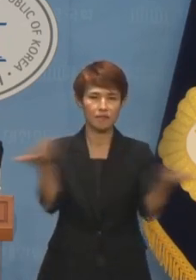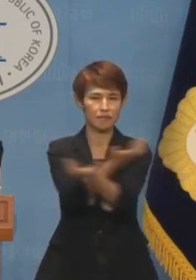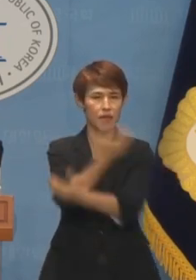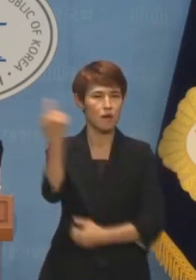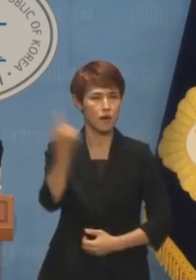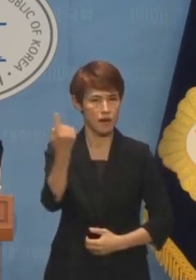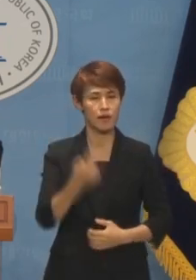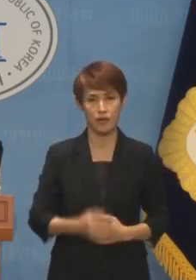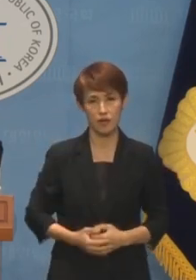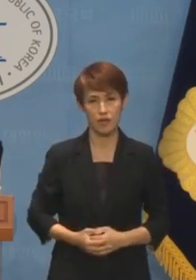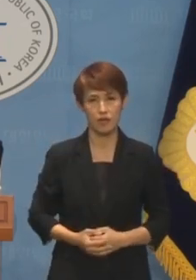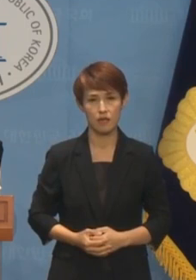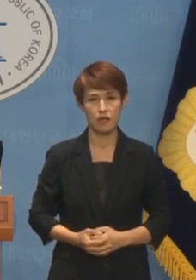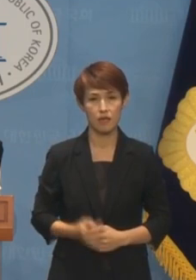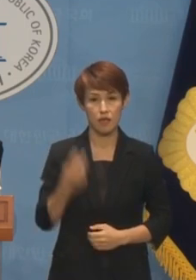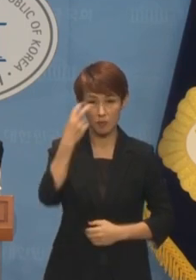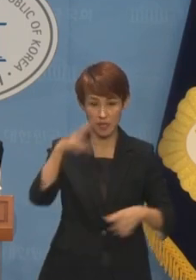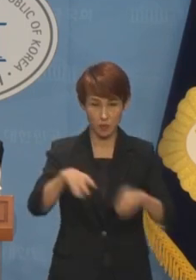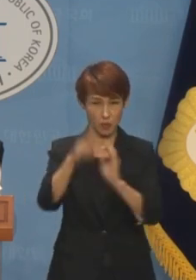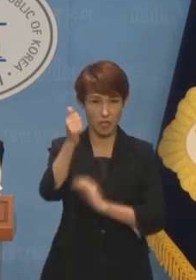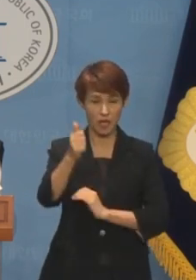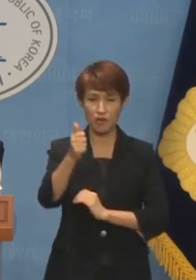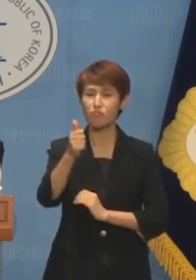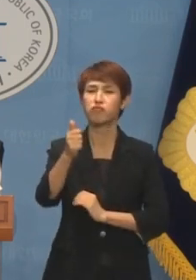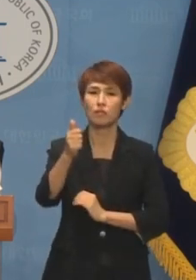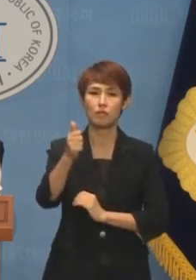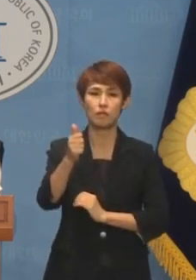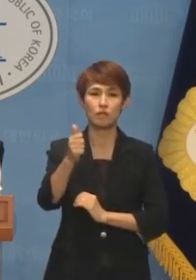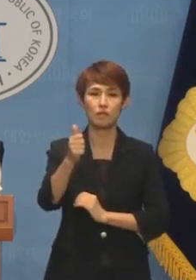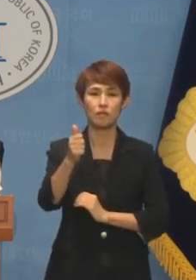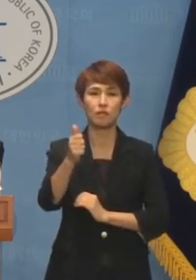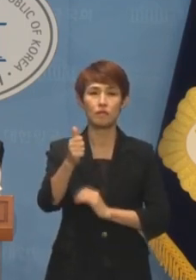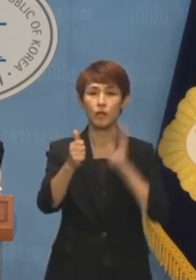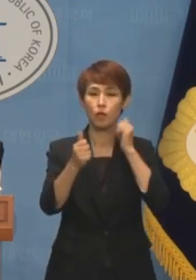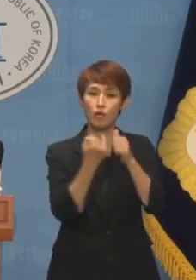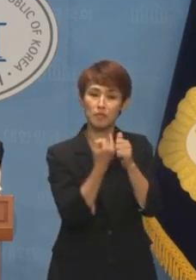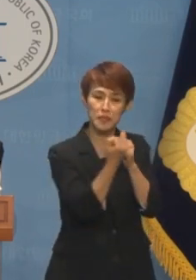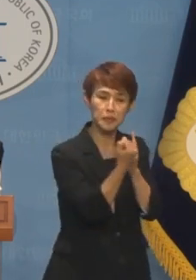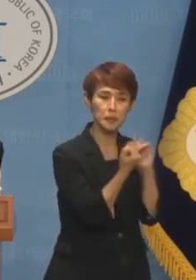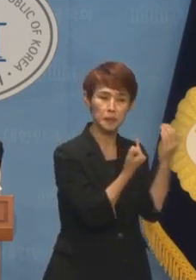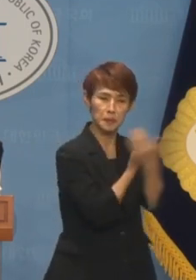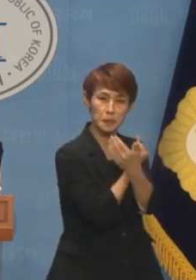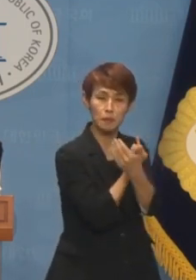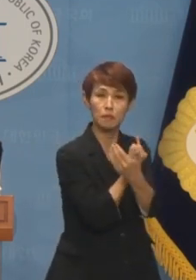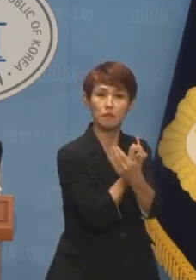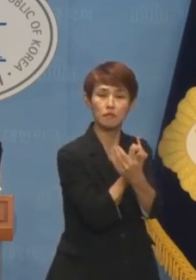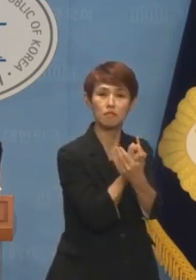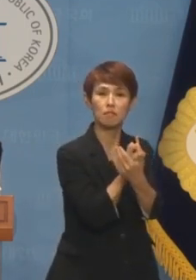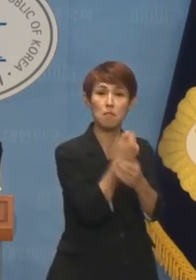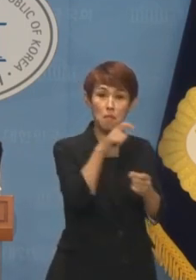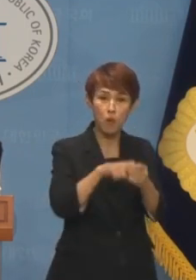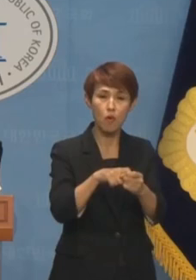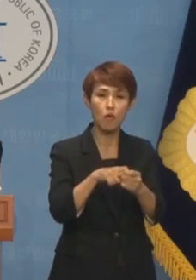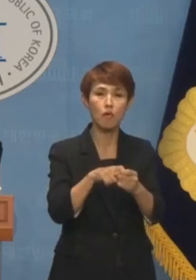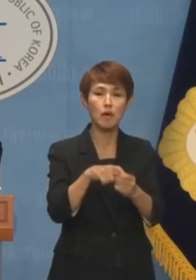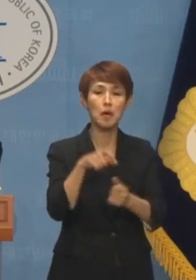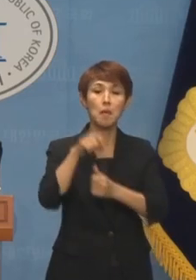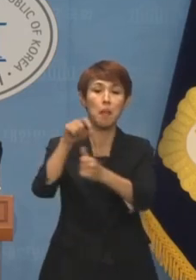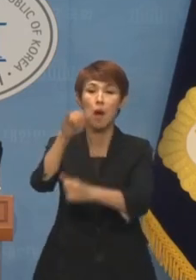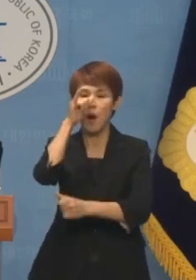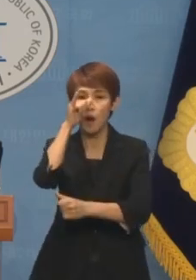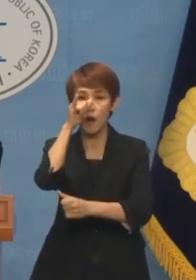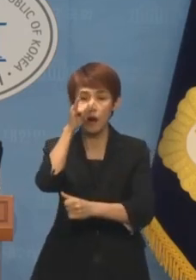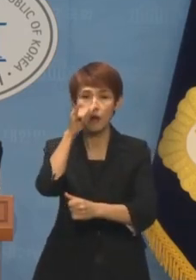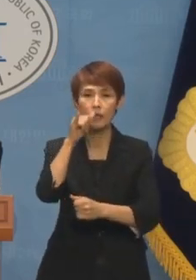겁니다. 검찰총장도 패싱한 김건희 방탄 인사 발령장에 잉크가 마르기도 전에 공식